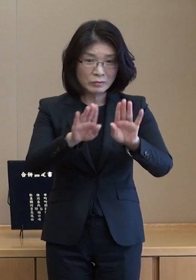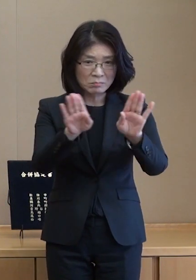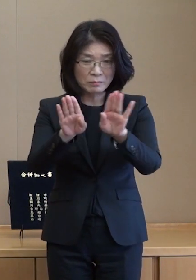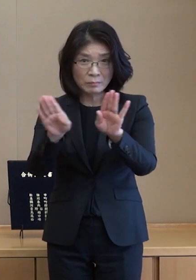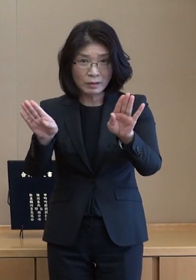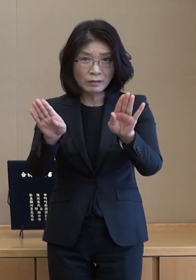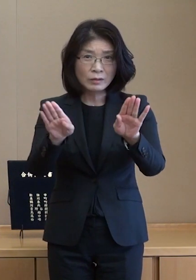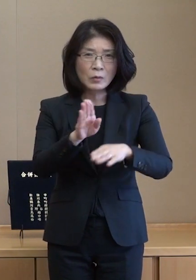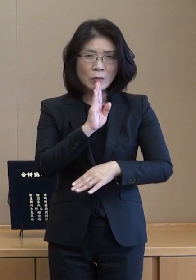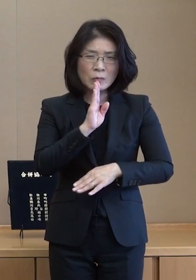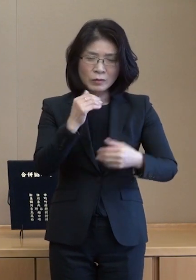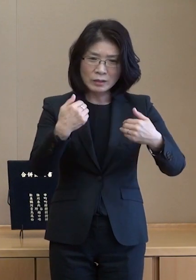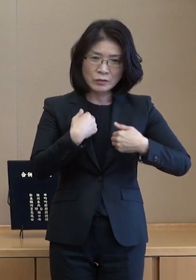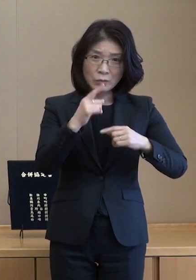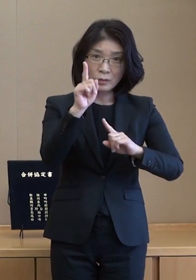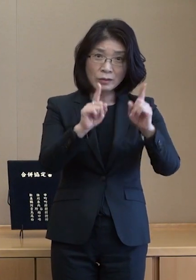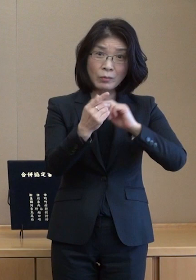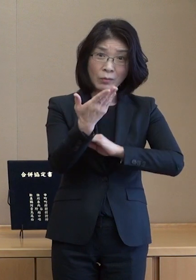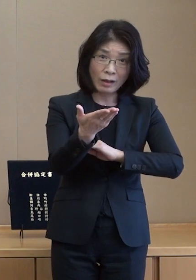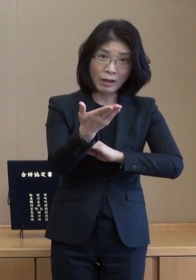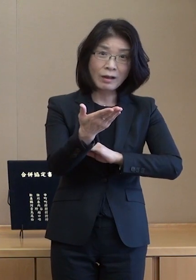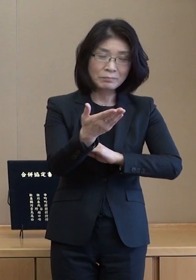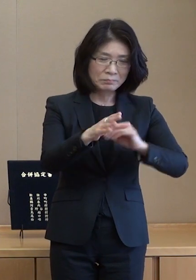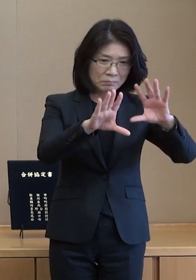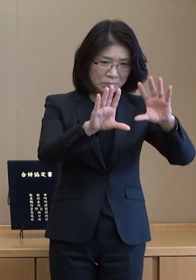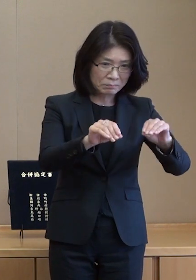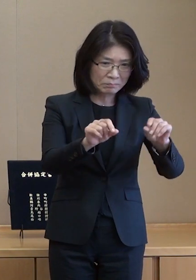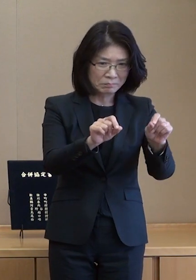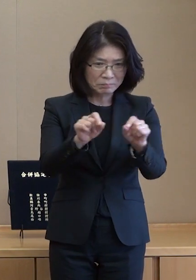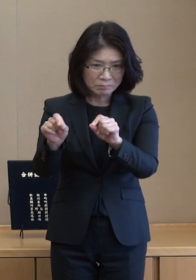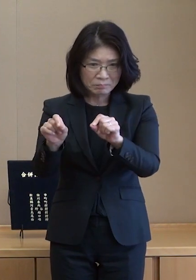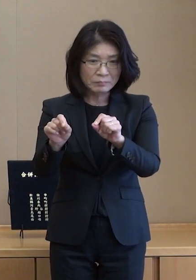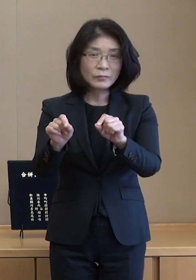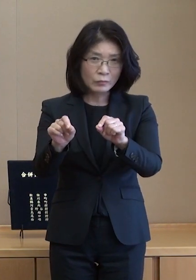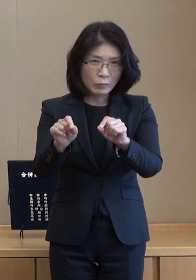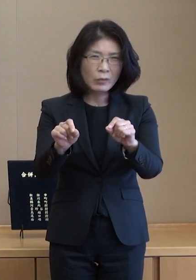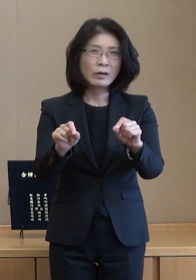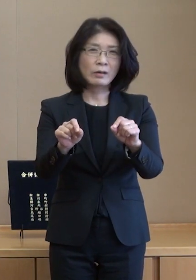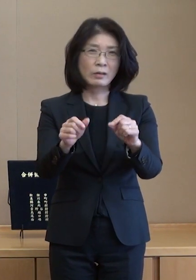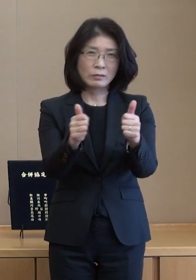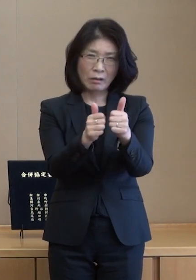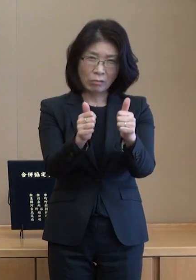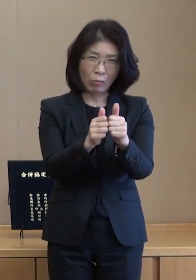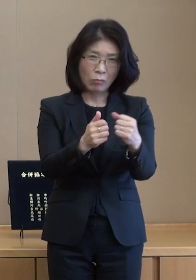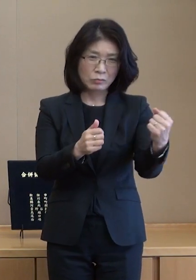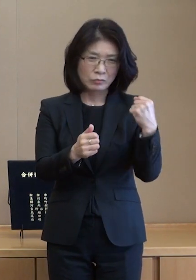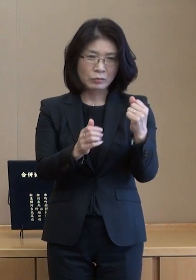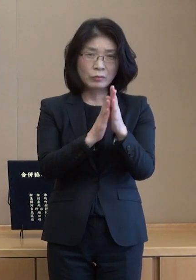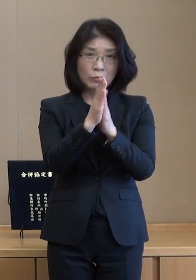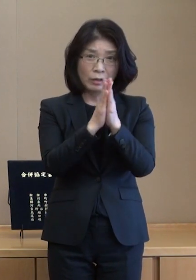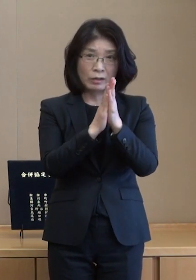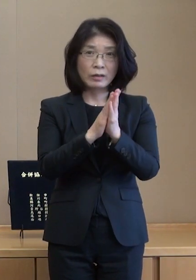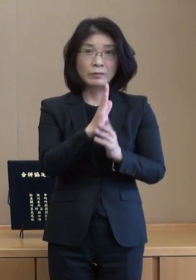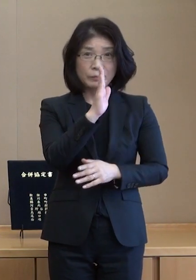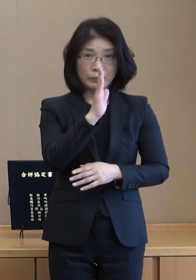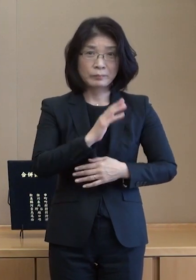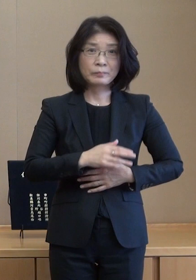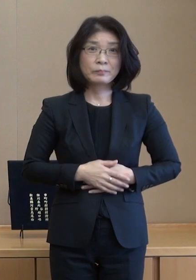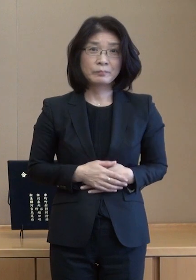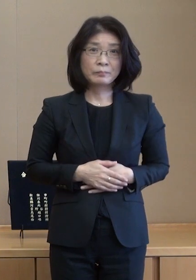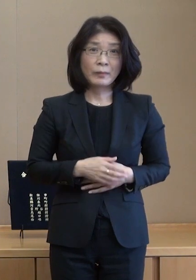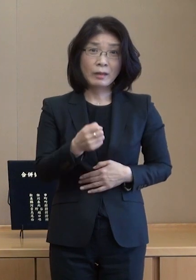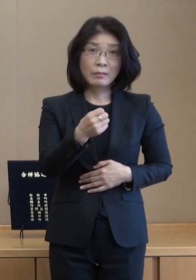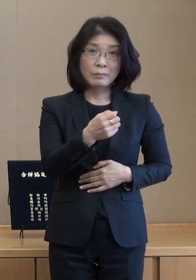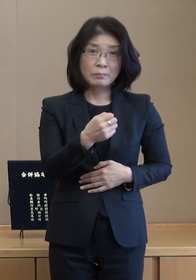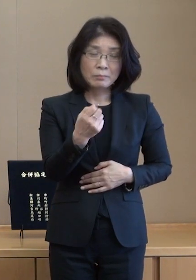性をホール4二塾や延期についての検討を強くお願いを出しますまた